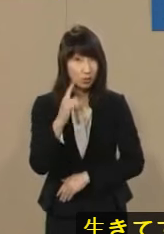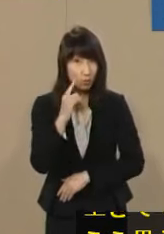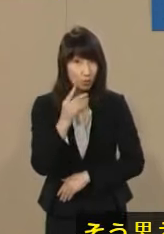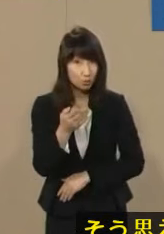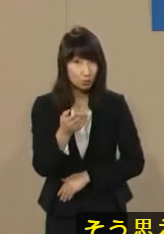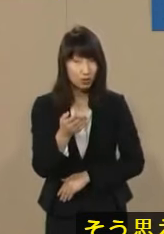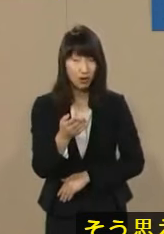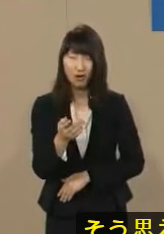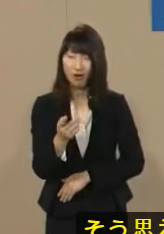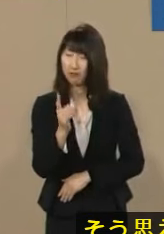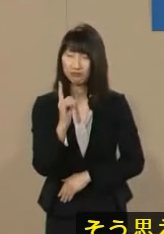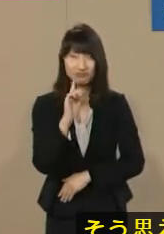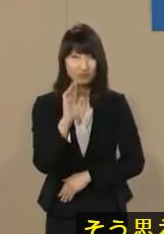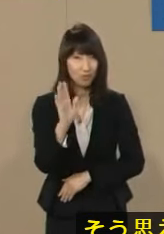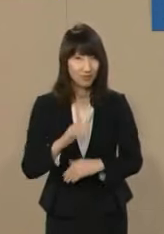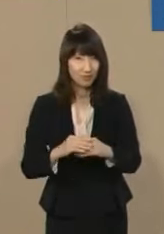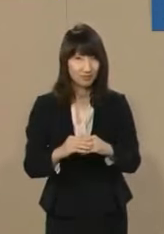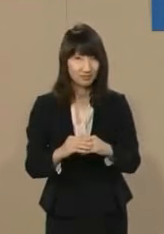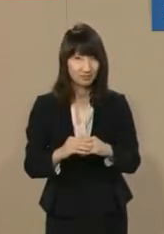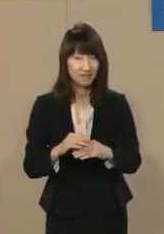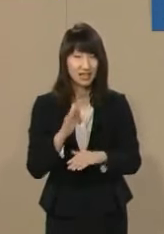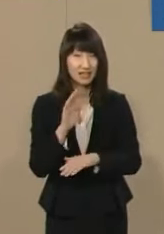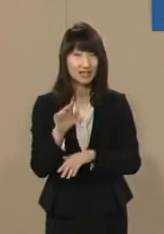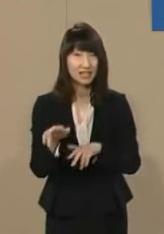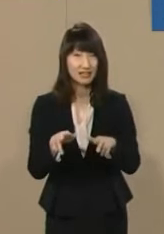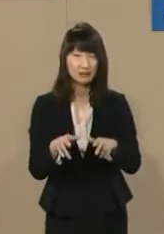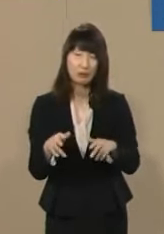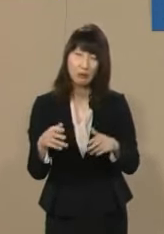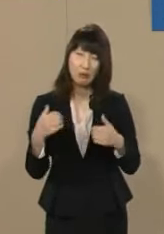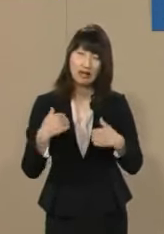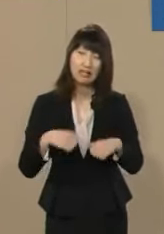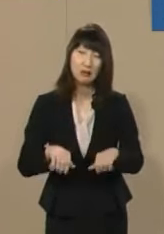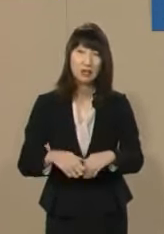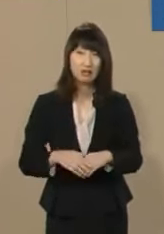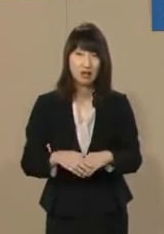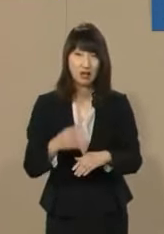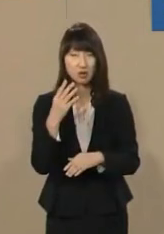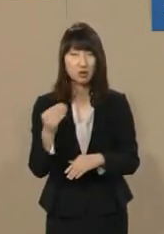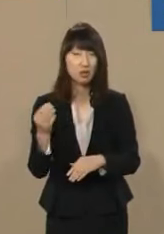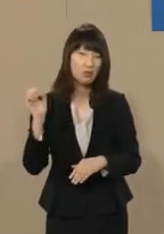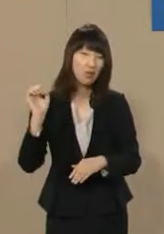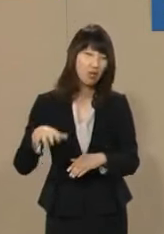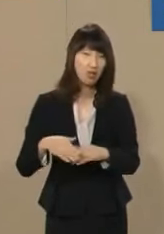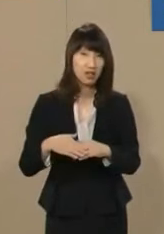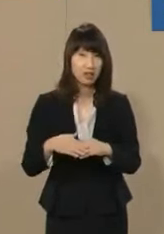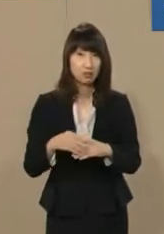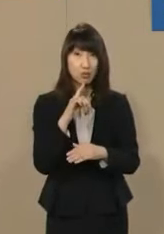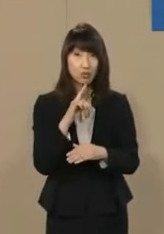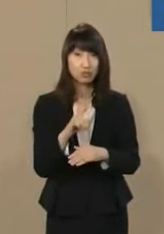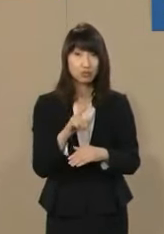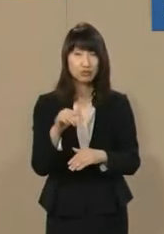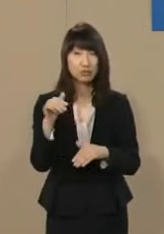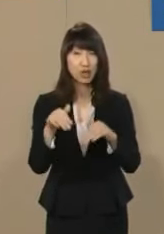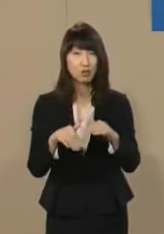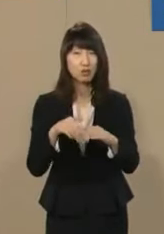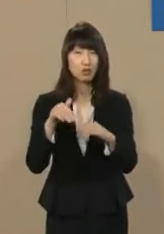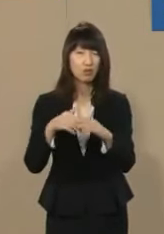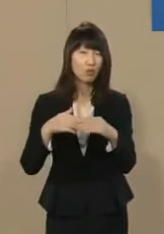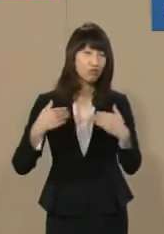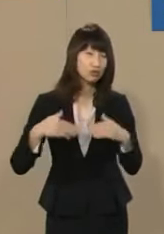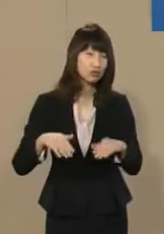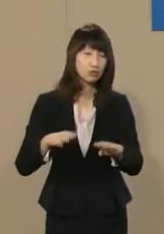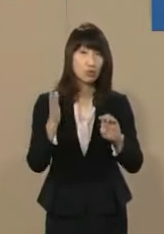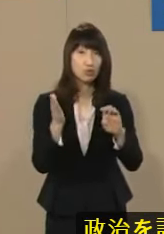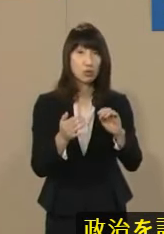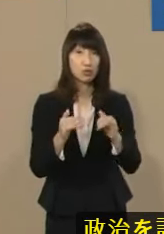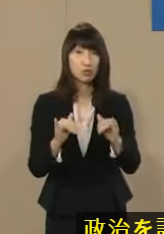か？私は思いません。政治を諦めた、政治なんて興味ない、そんな選挙で投票に行かない